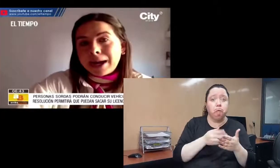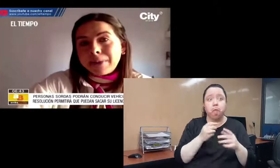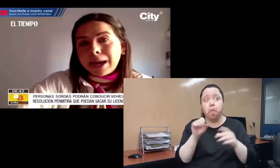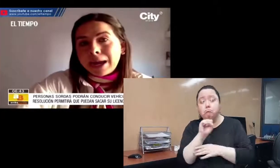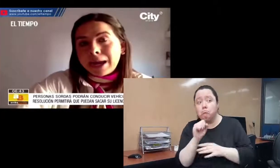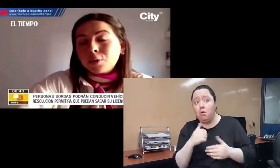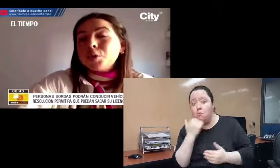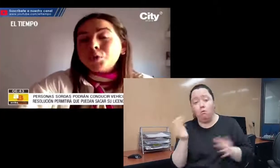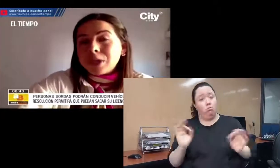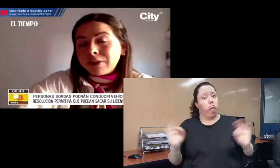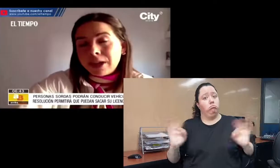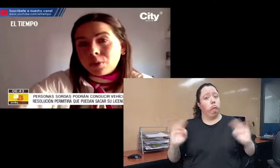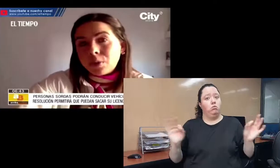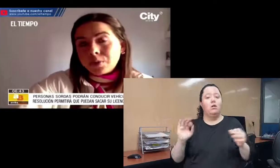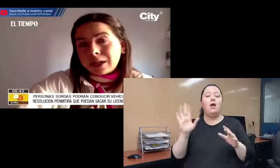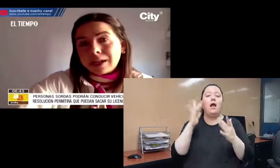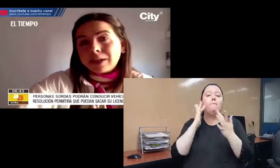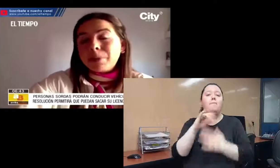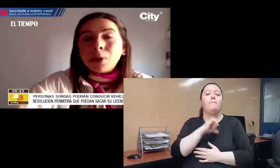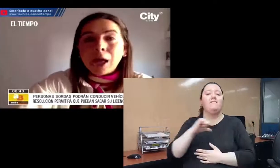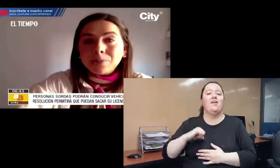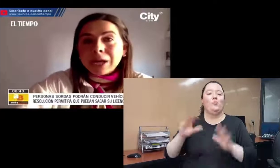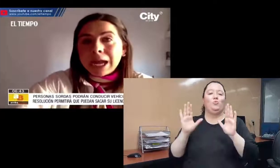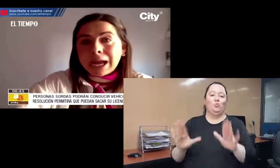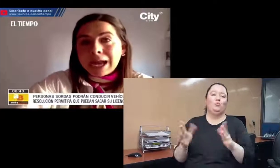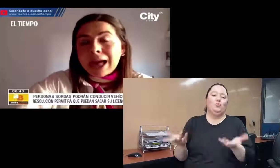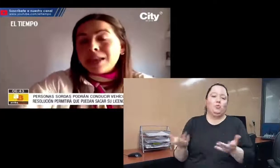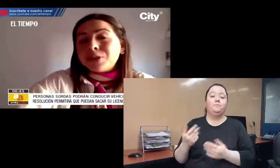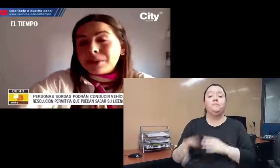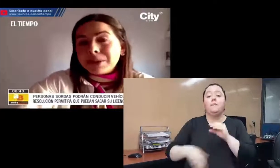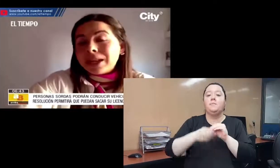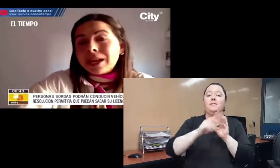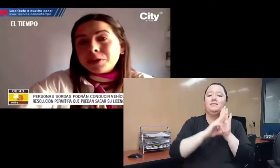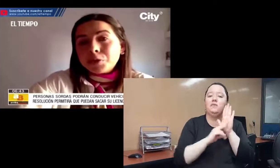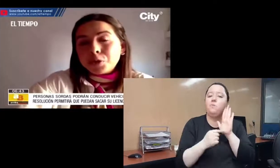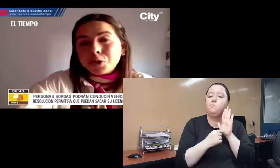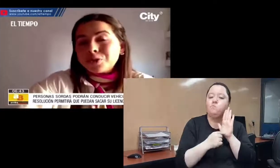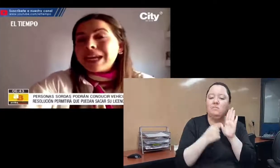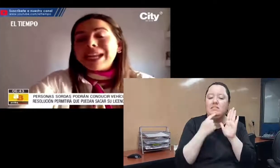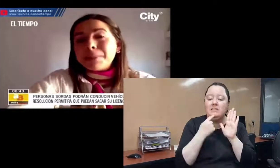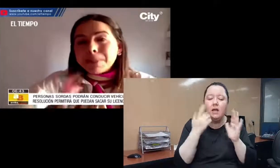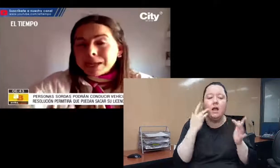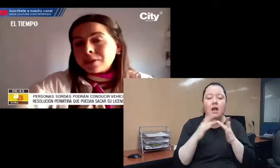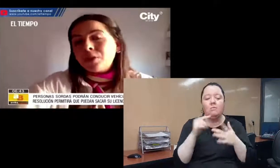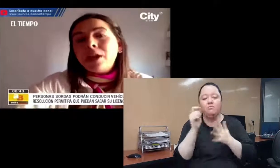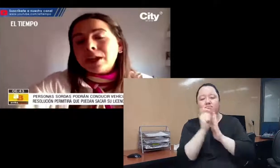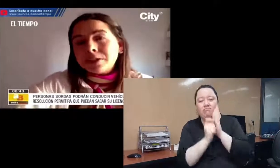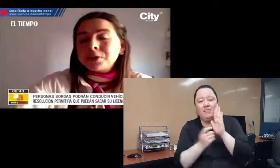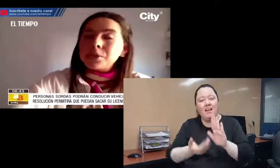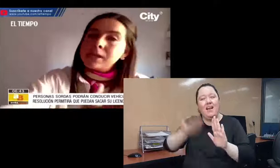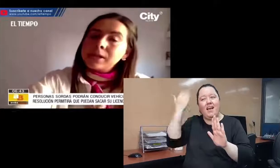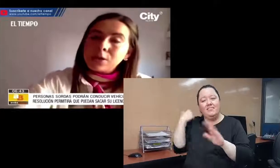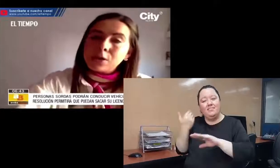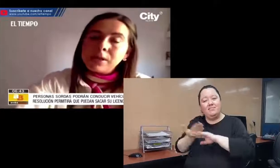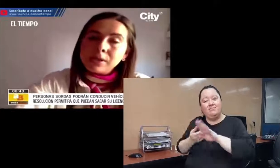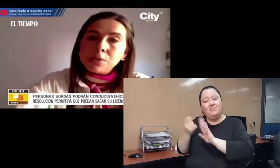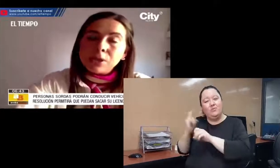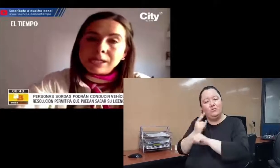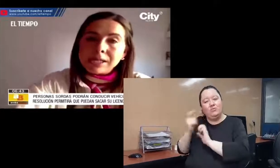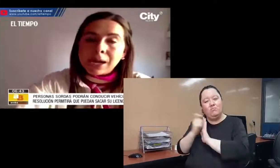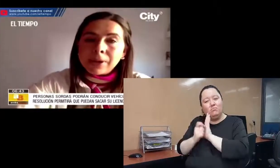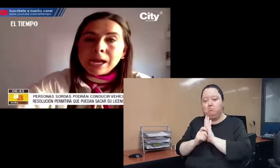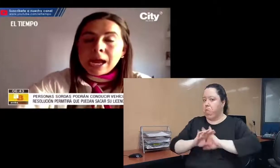para conducir vehículos de carácter privado. Adicionalmente, en la resolución se eliminan todas las restricciones que anteriormente se